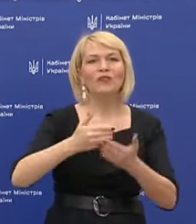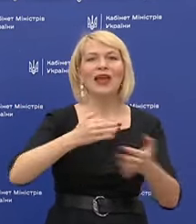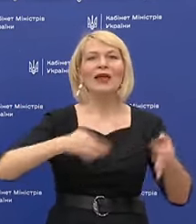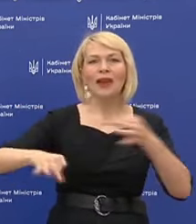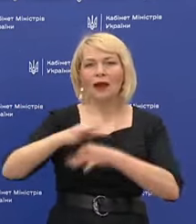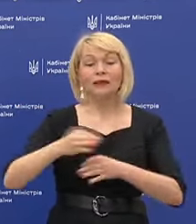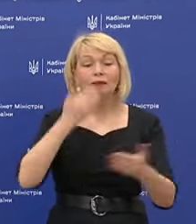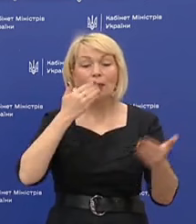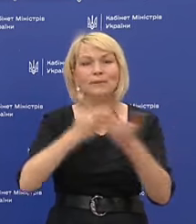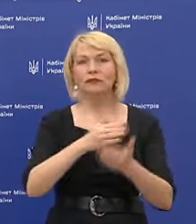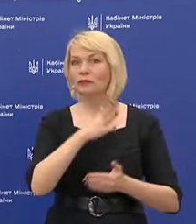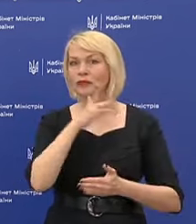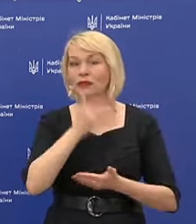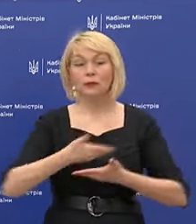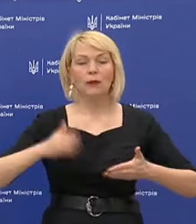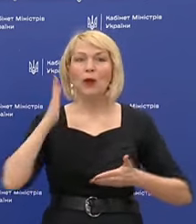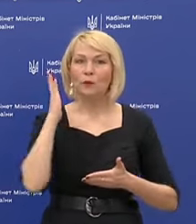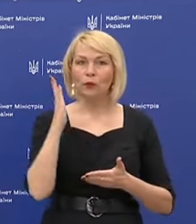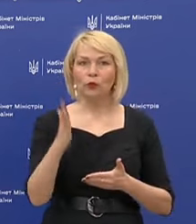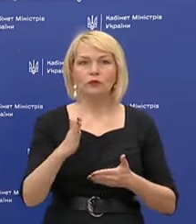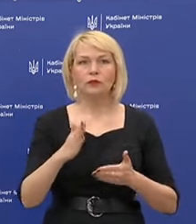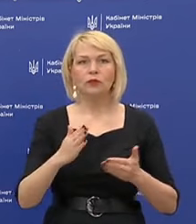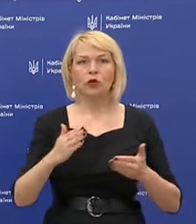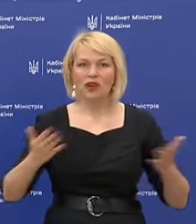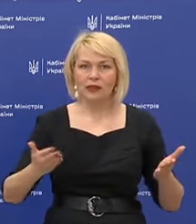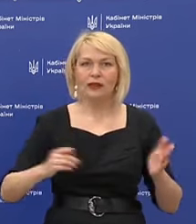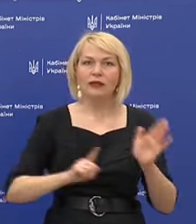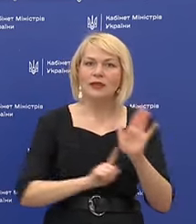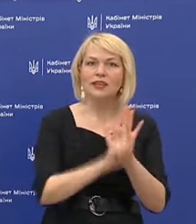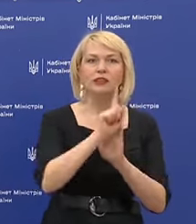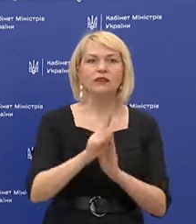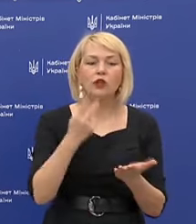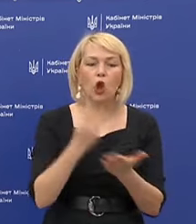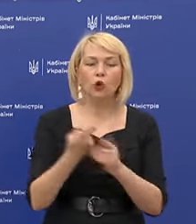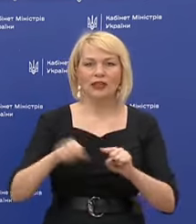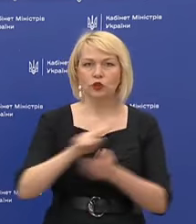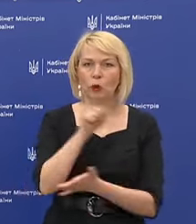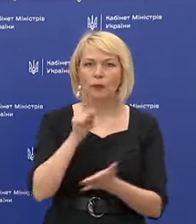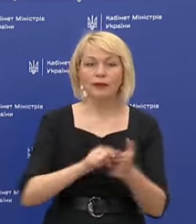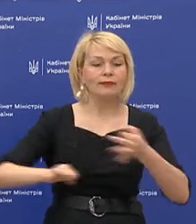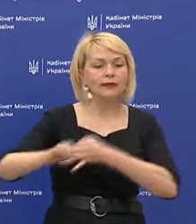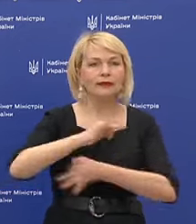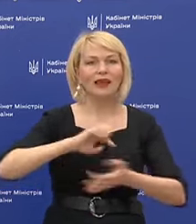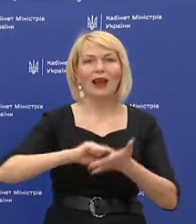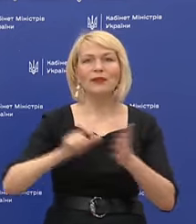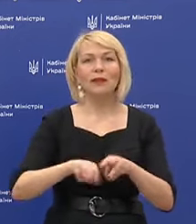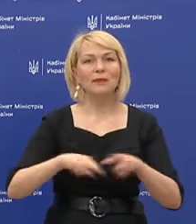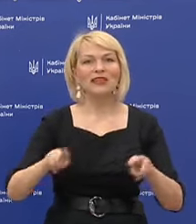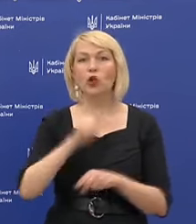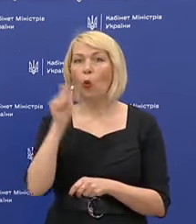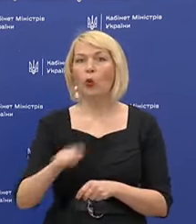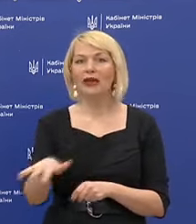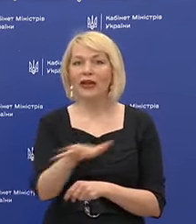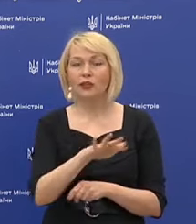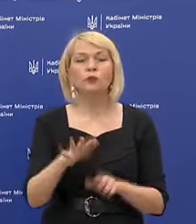і ми найближчим часом будемо ініціювати розгляд цього питання на засіданні Кабінету міністрів України для того,